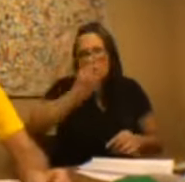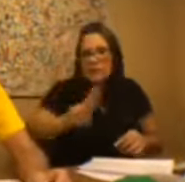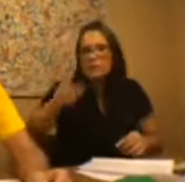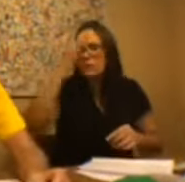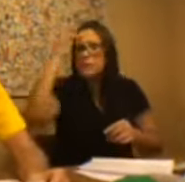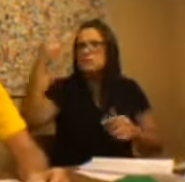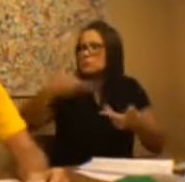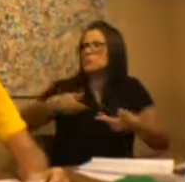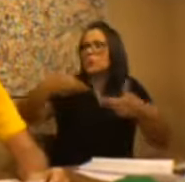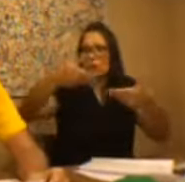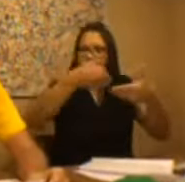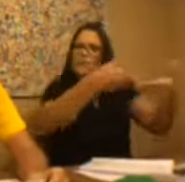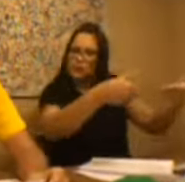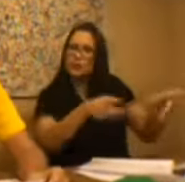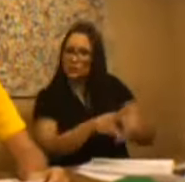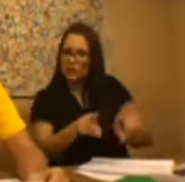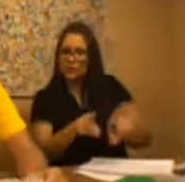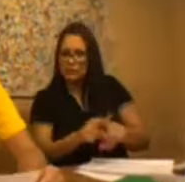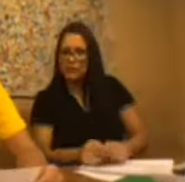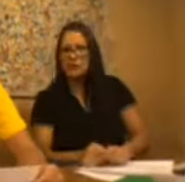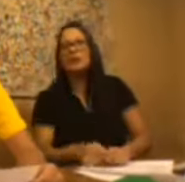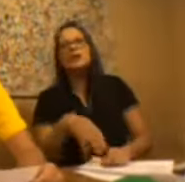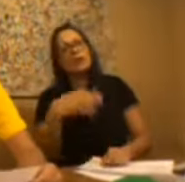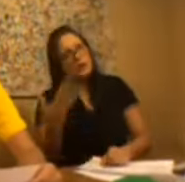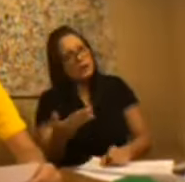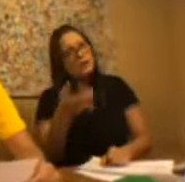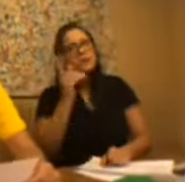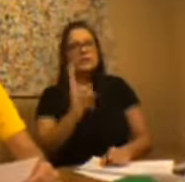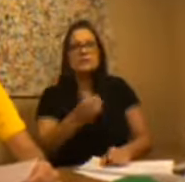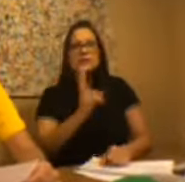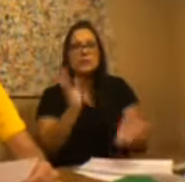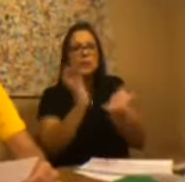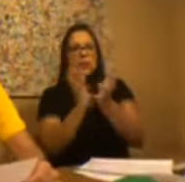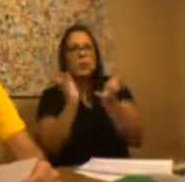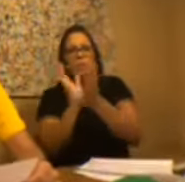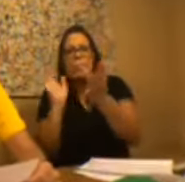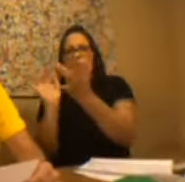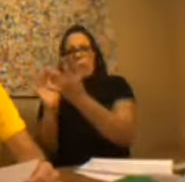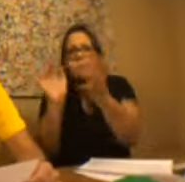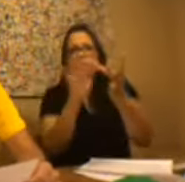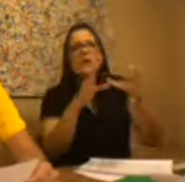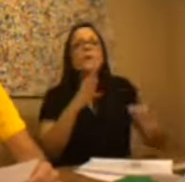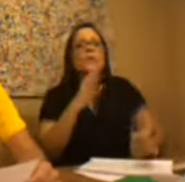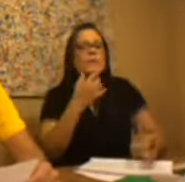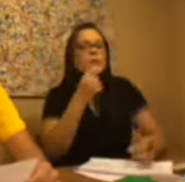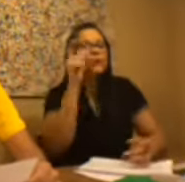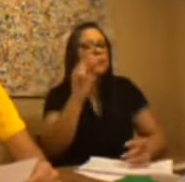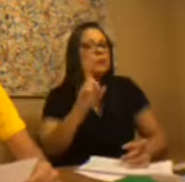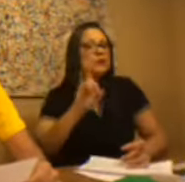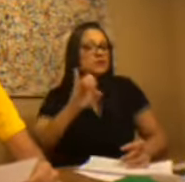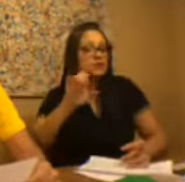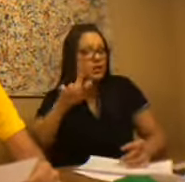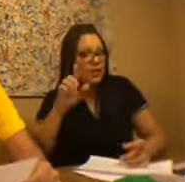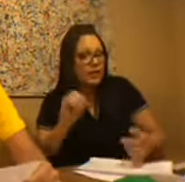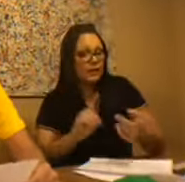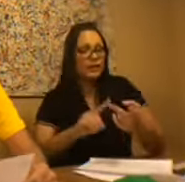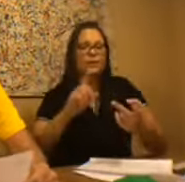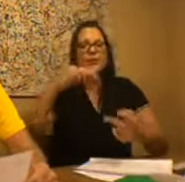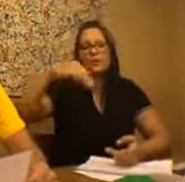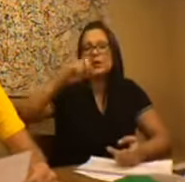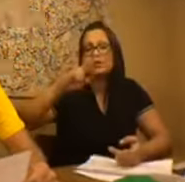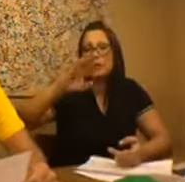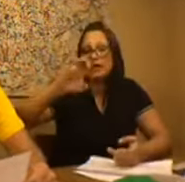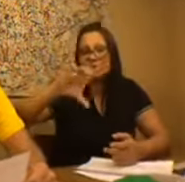outras pessoas e nesse meio tempo eu vou também aumentou na minha rede de contatos com esse dia no ps tiago pereira o marcelo brigadeiro